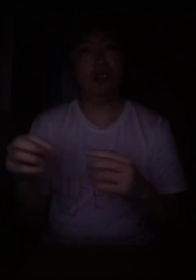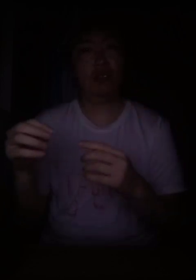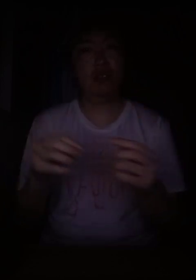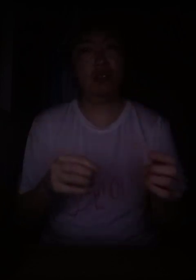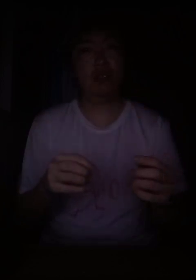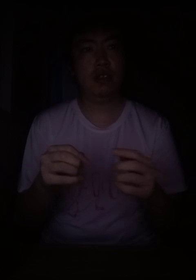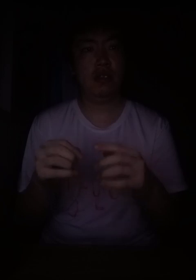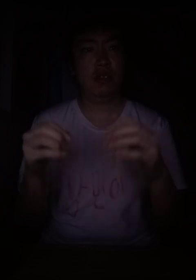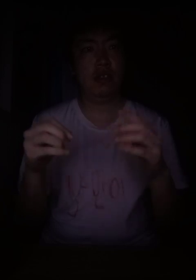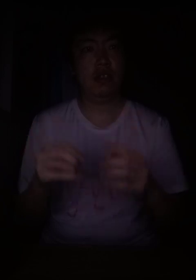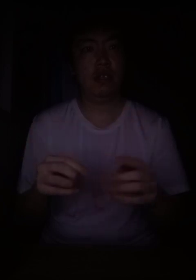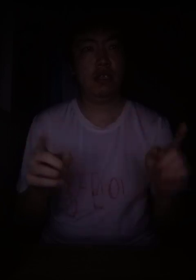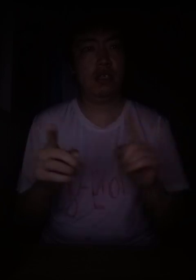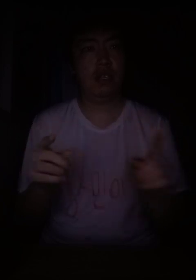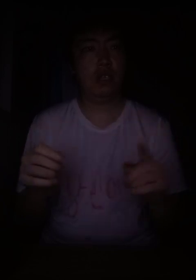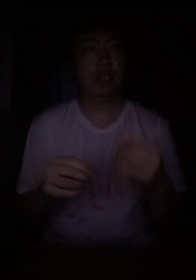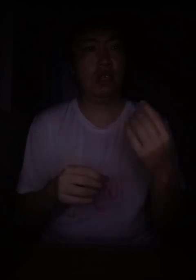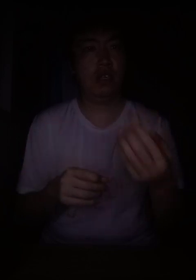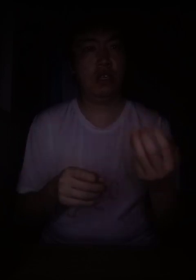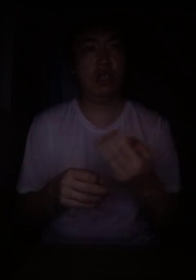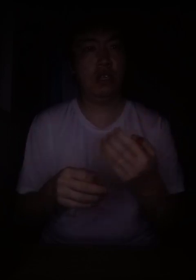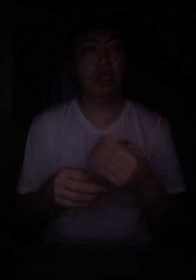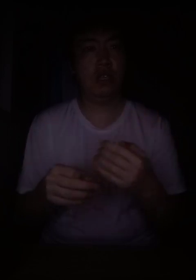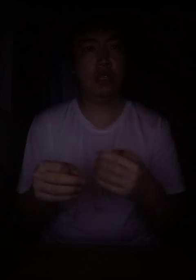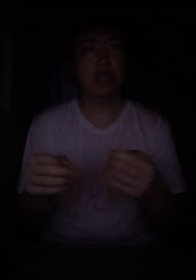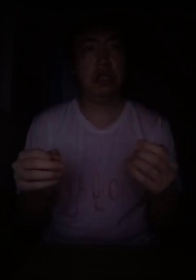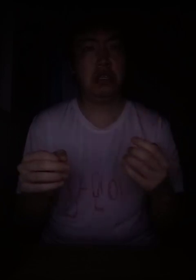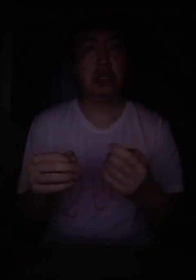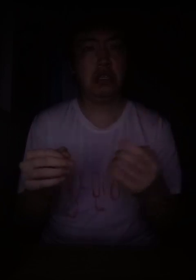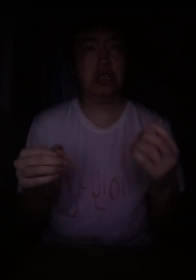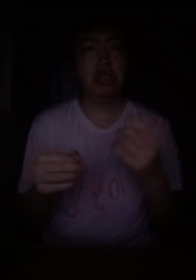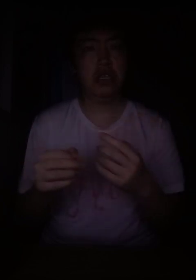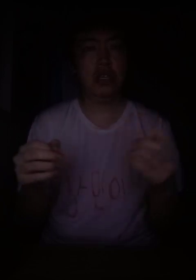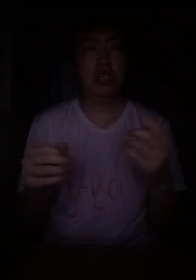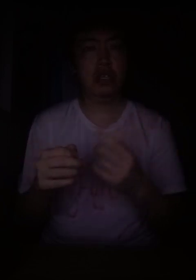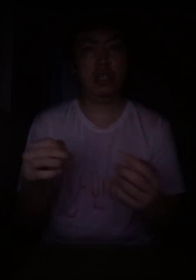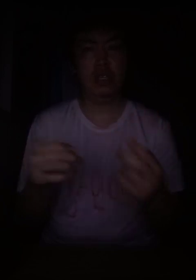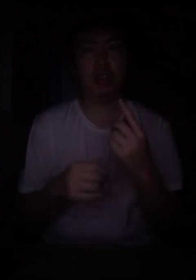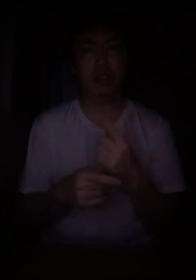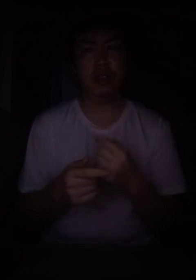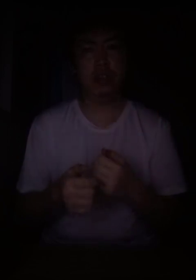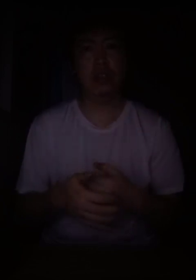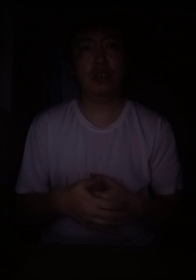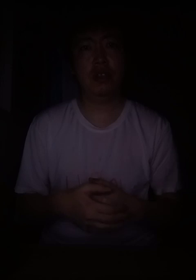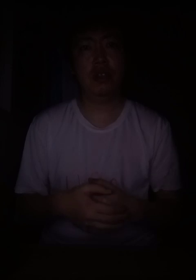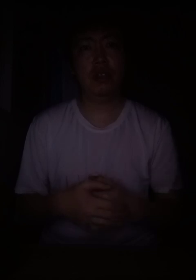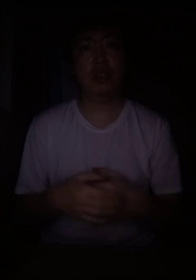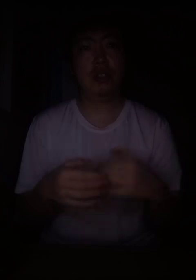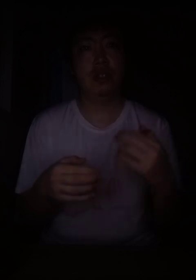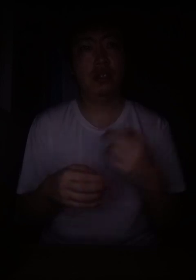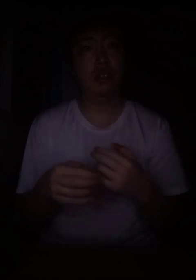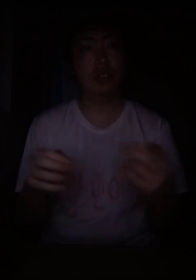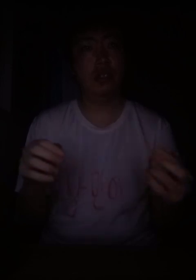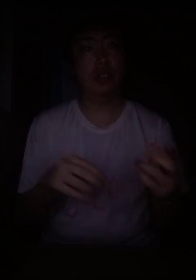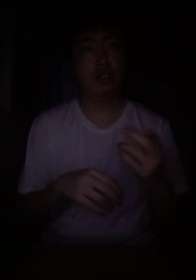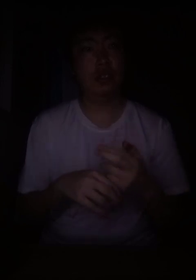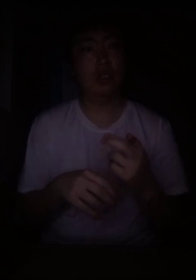잠겨 어디가 하천이고 어디가 주차장인지 구별이 힘들 정도입니다. 차량을 빼러 지하에 내려갔던 주민들이